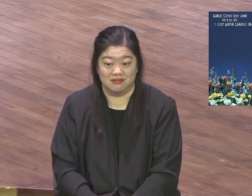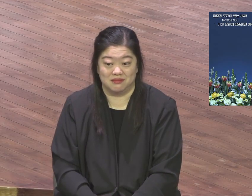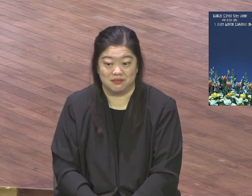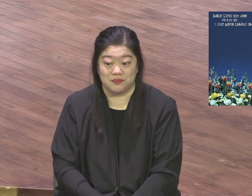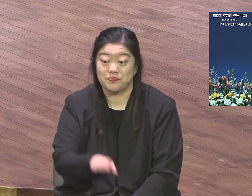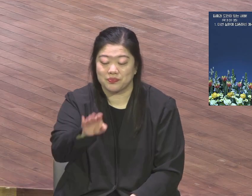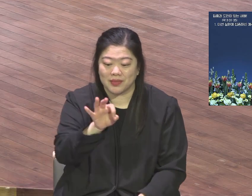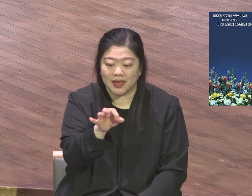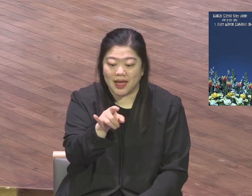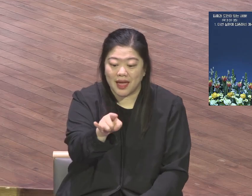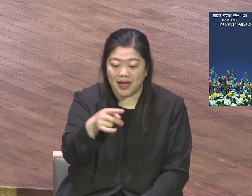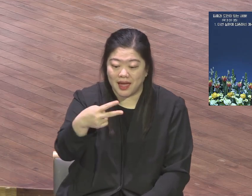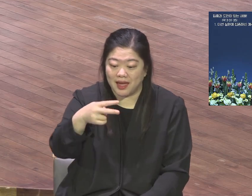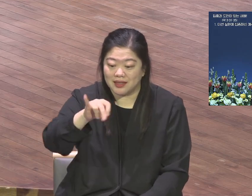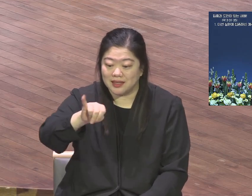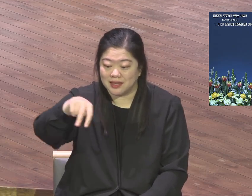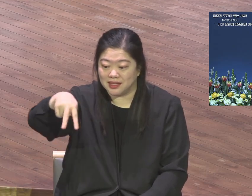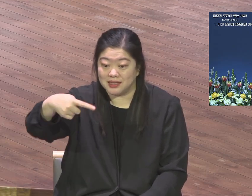발명한다고 집중하다가